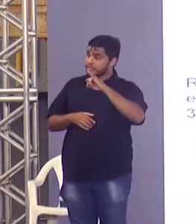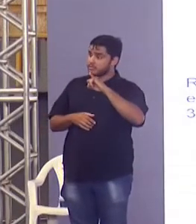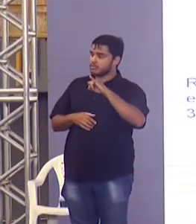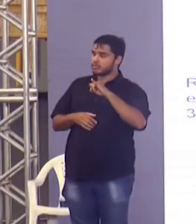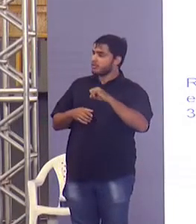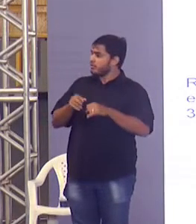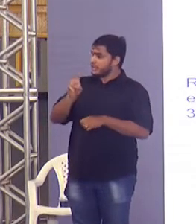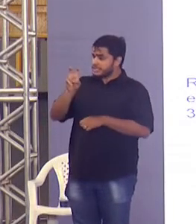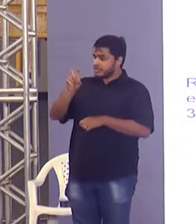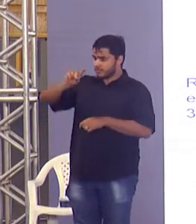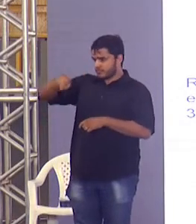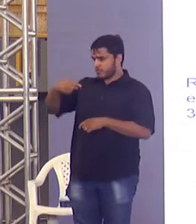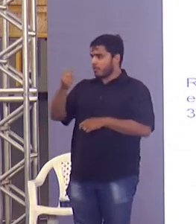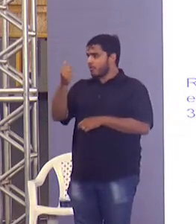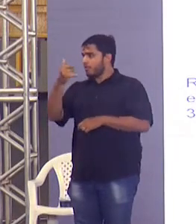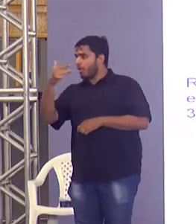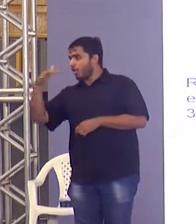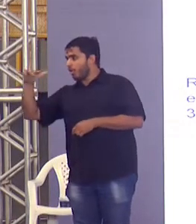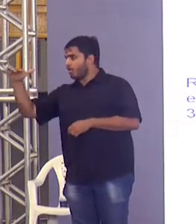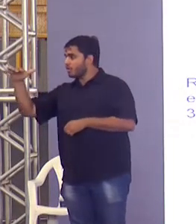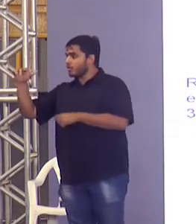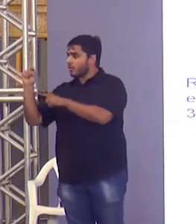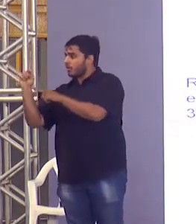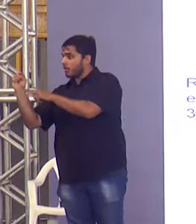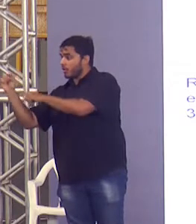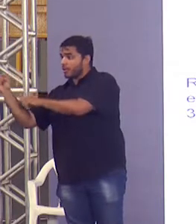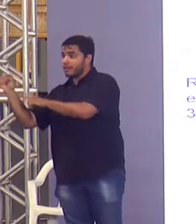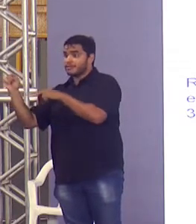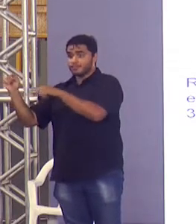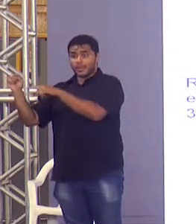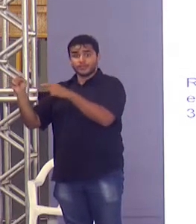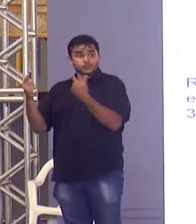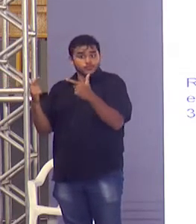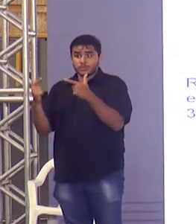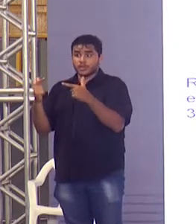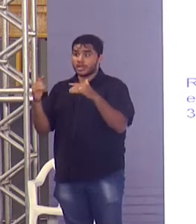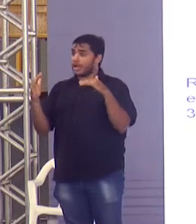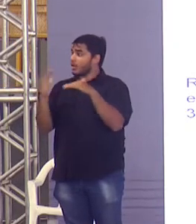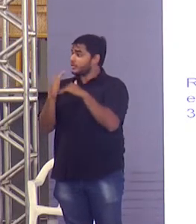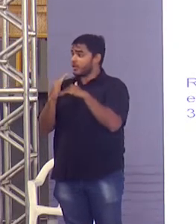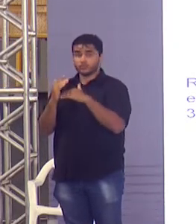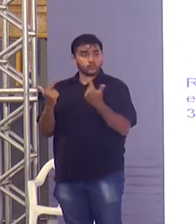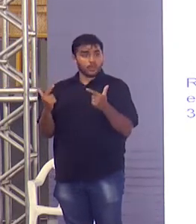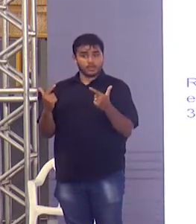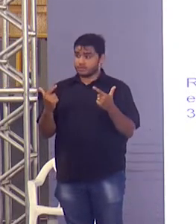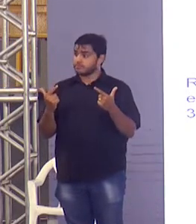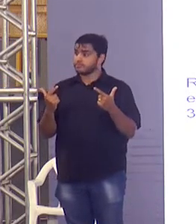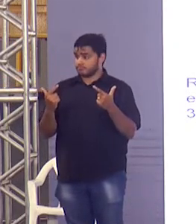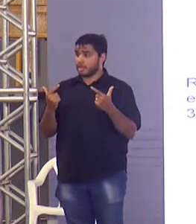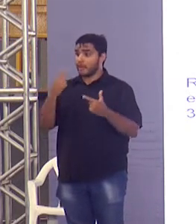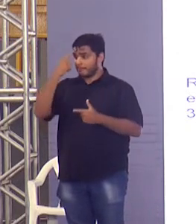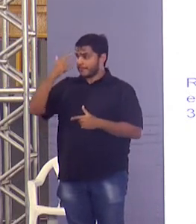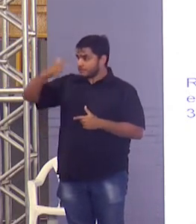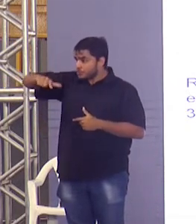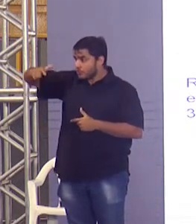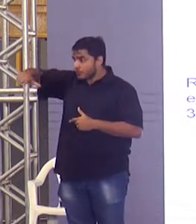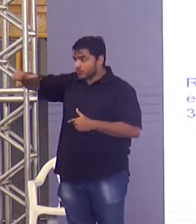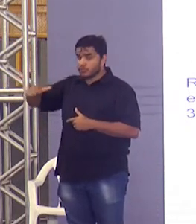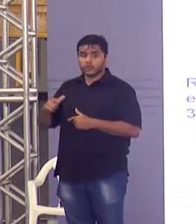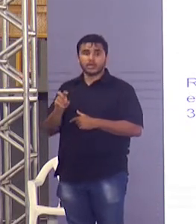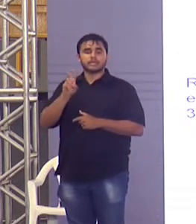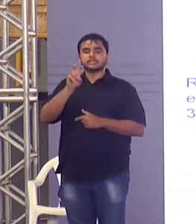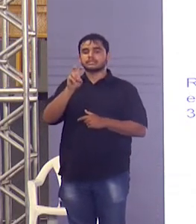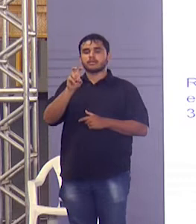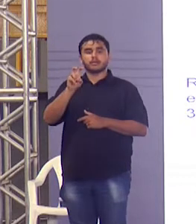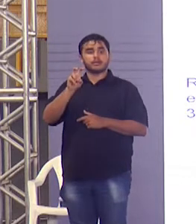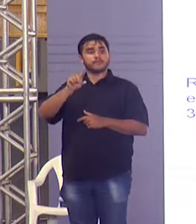infinitos, e que não têm periodicidade, ou seja, que não se repetem, eles